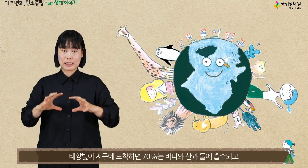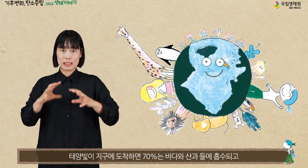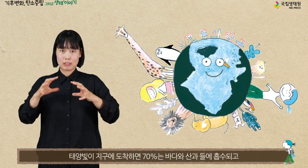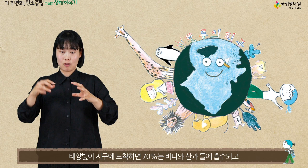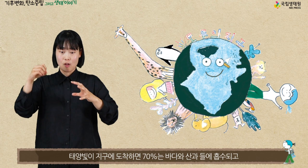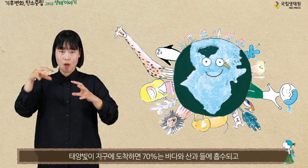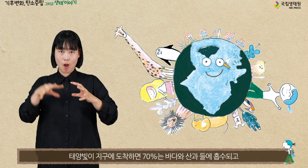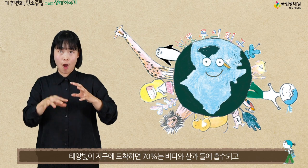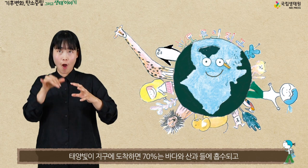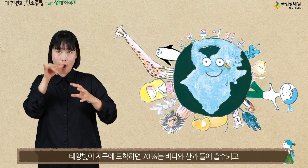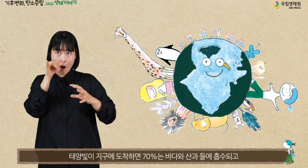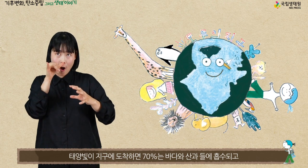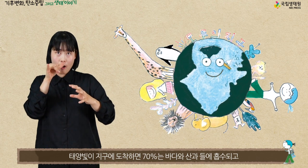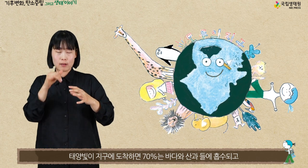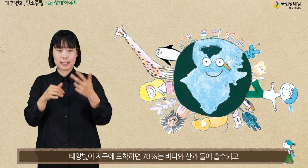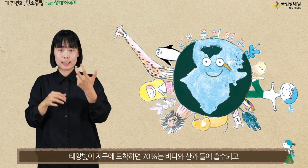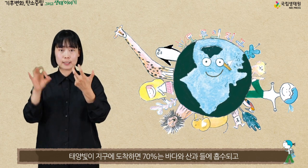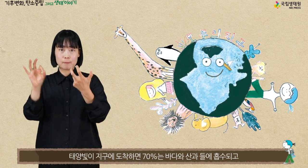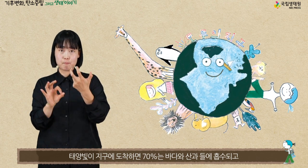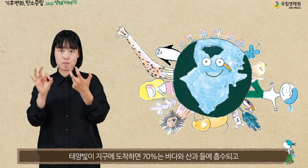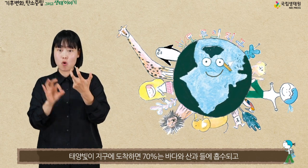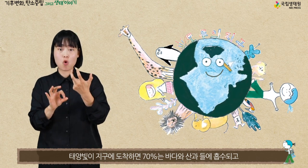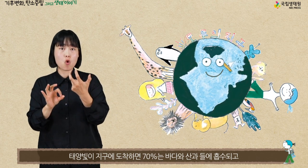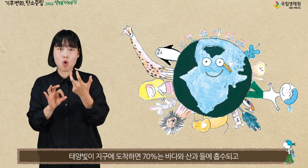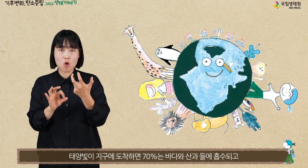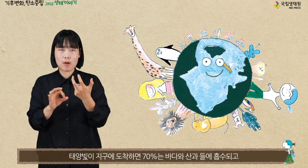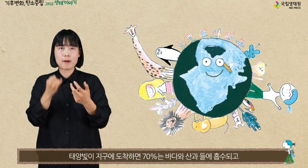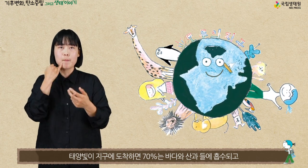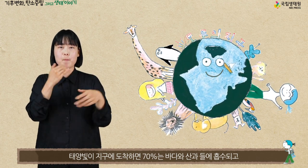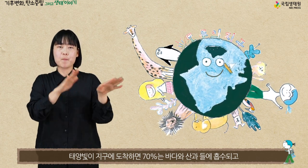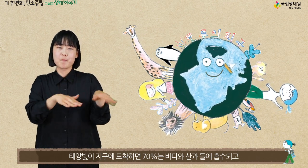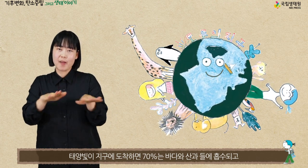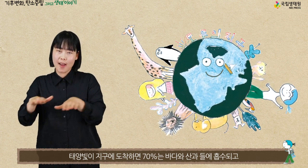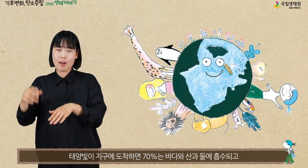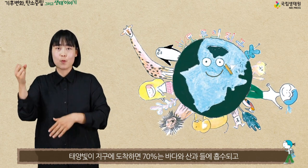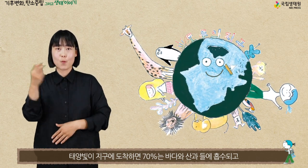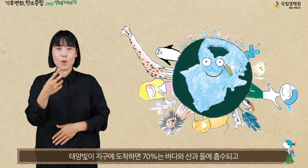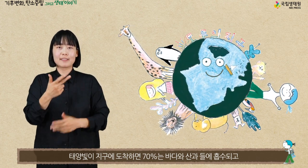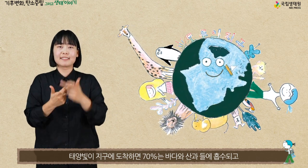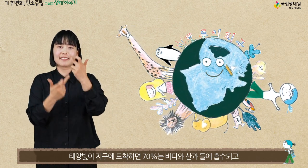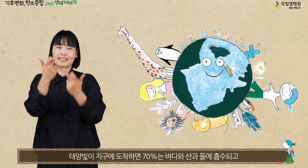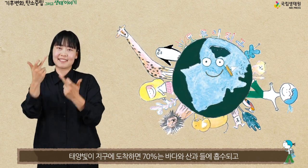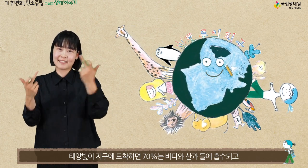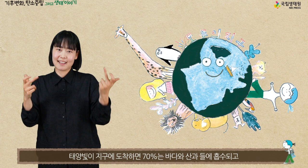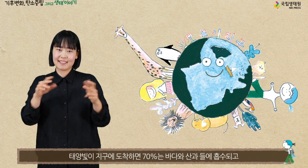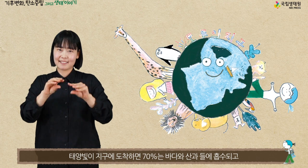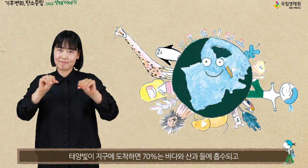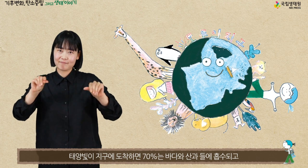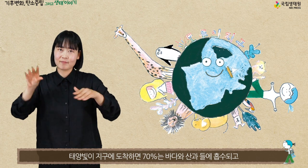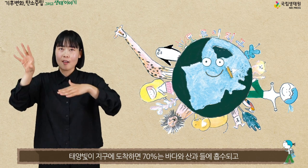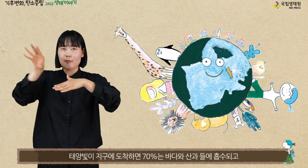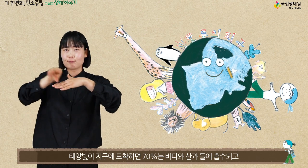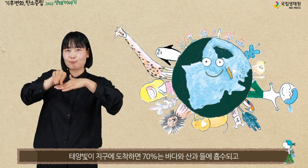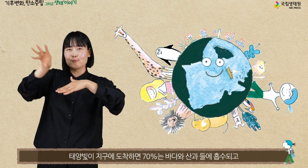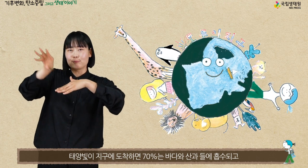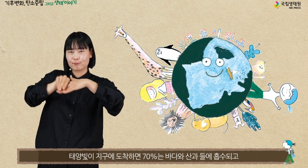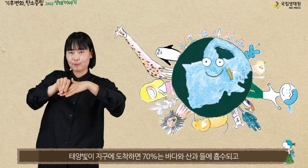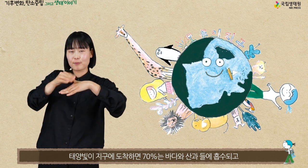태양빛이 지구에 도착하면 70%는 바다와 산과 들에 흡수되고